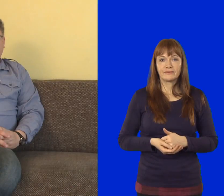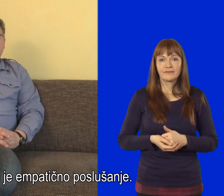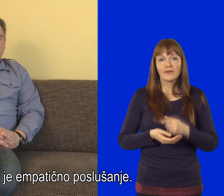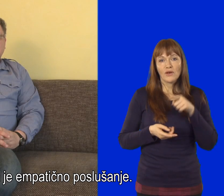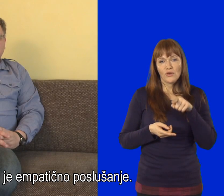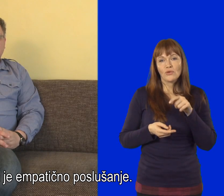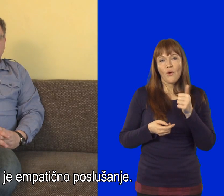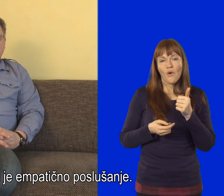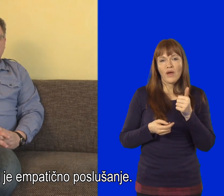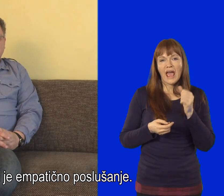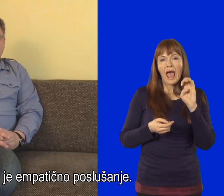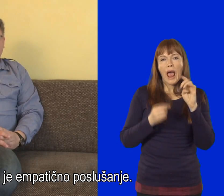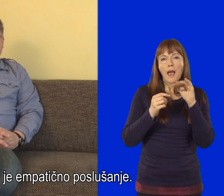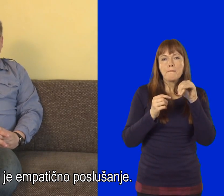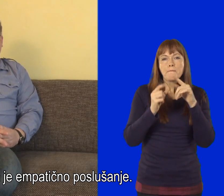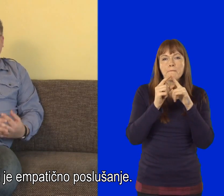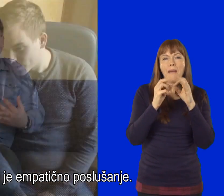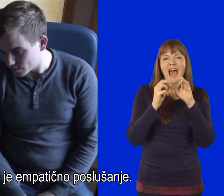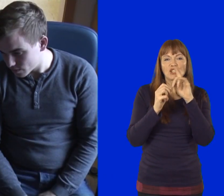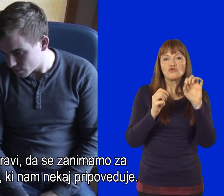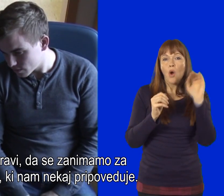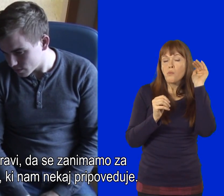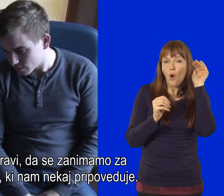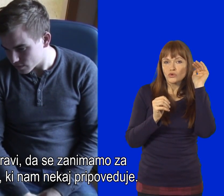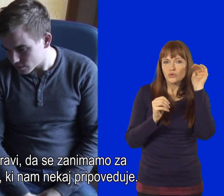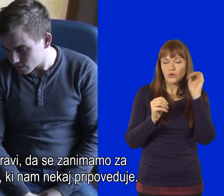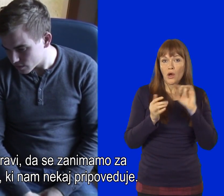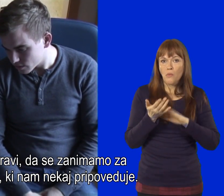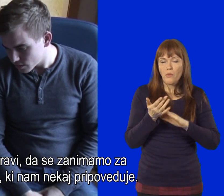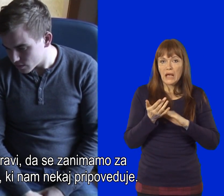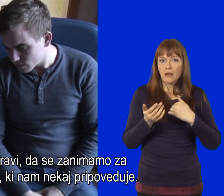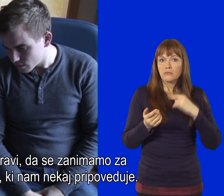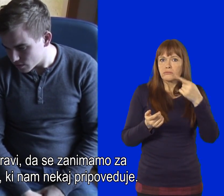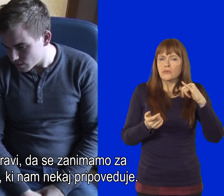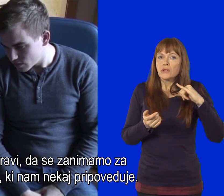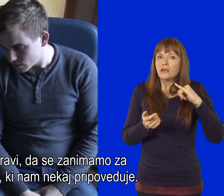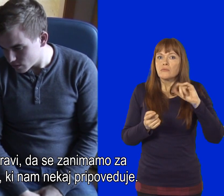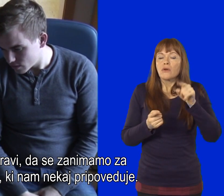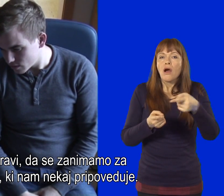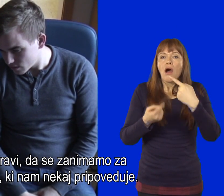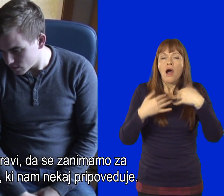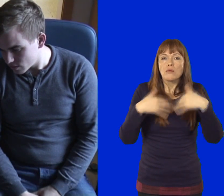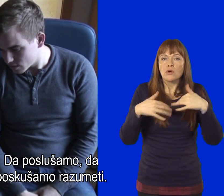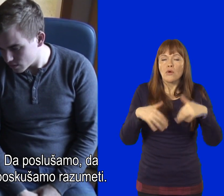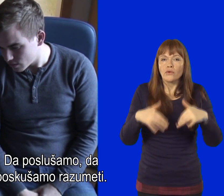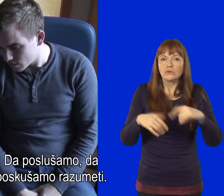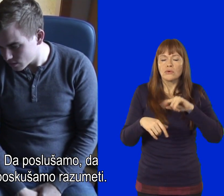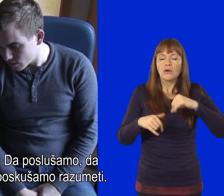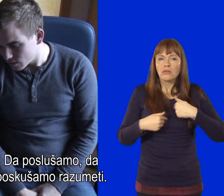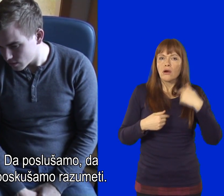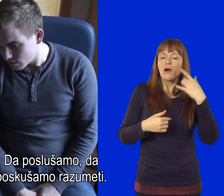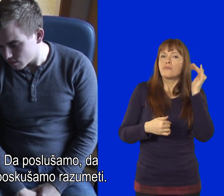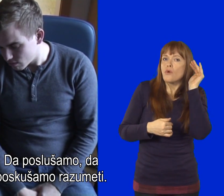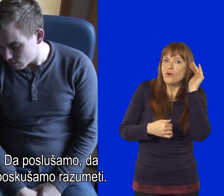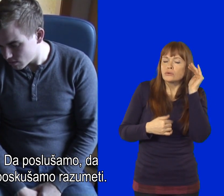To je pa empatično poslušanje, se pravi, da se zanimamo za tistega, ki nam nekaj pripoveduje, da